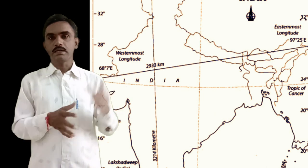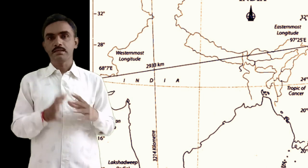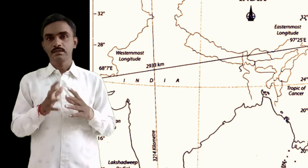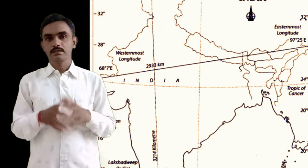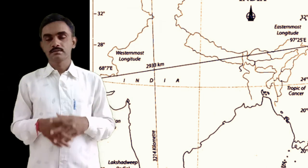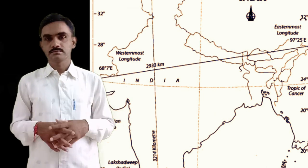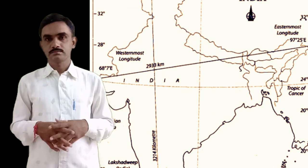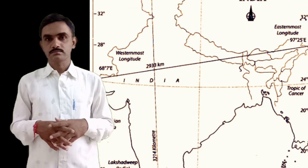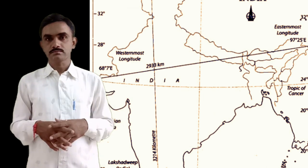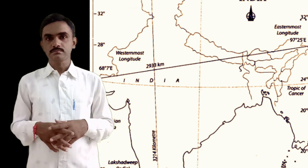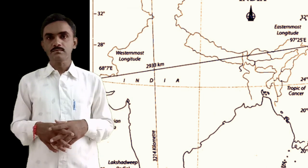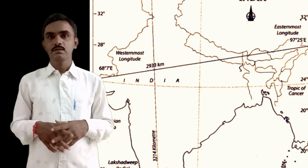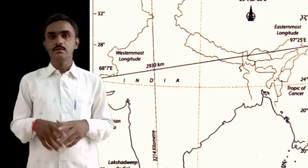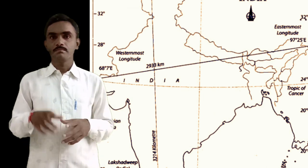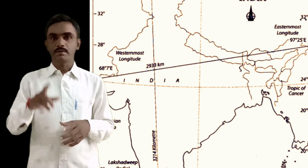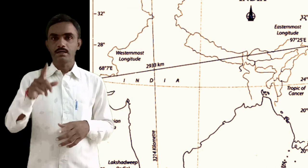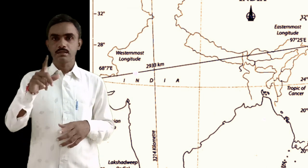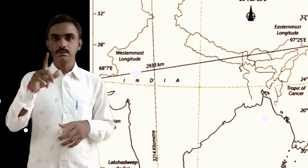હવે જ્યારે